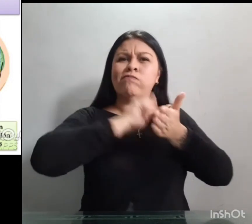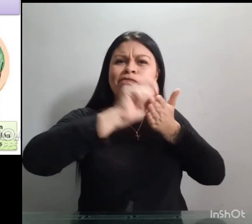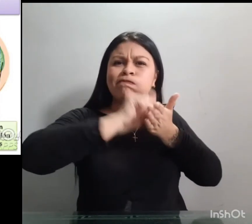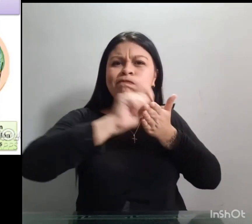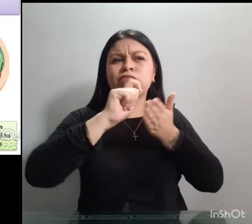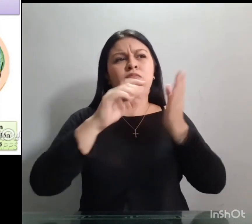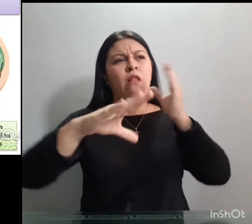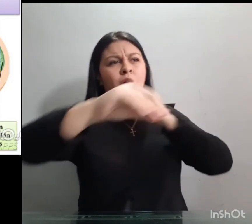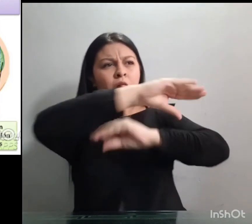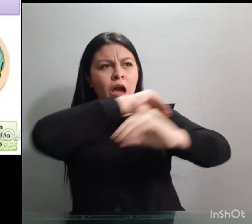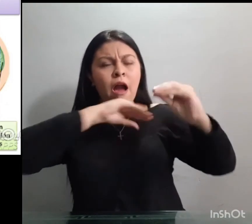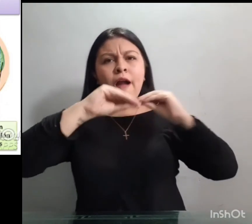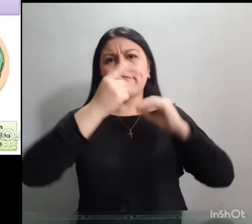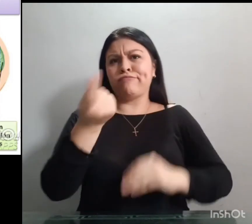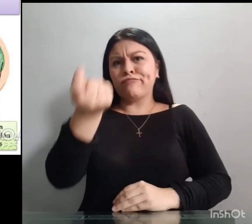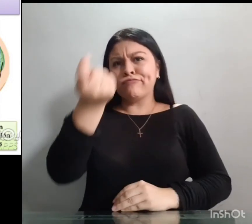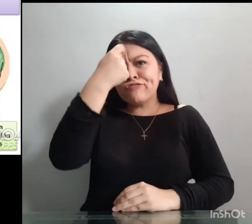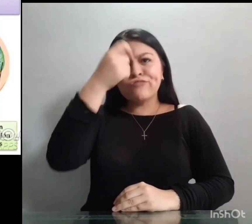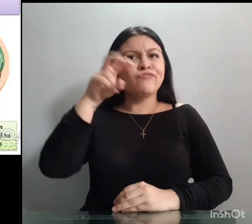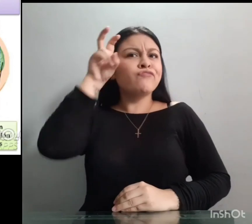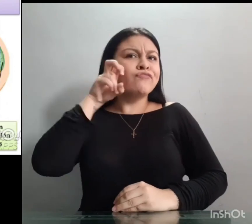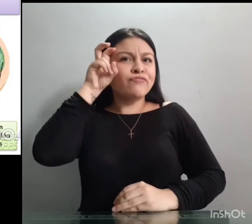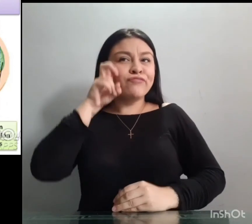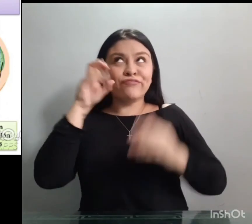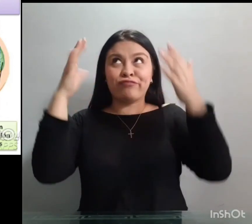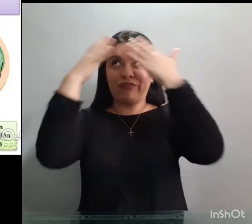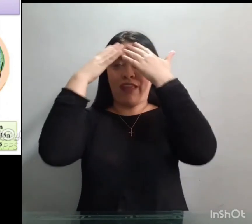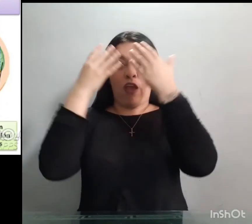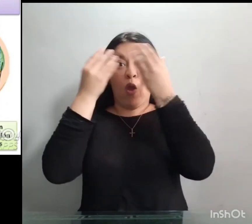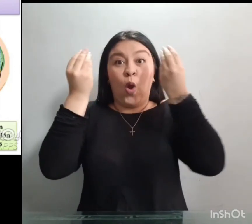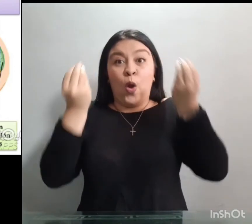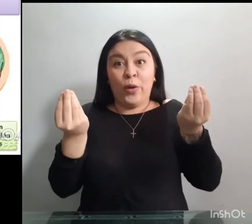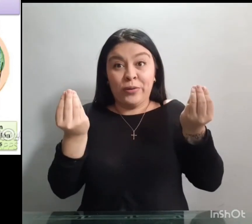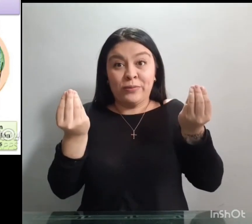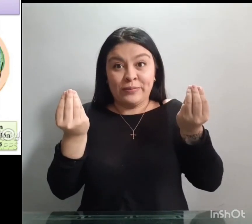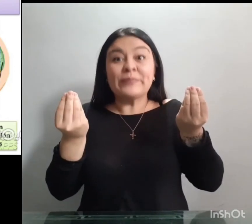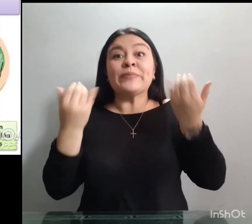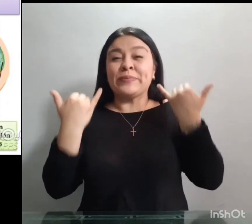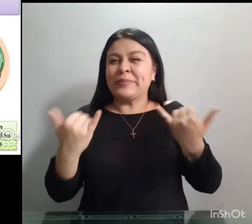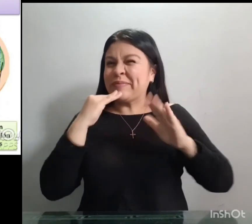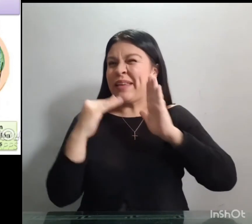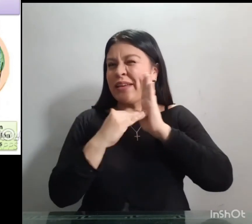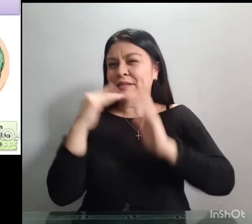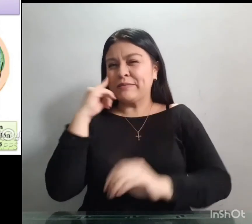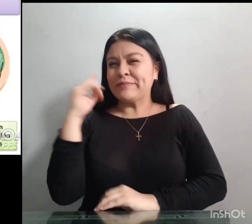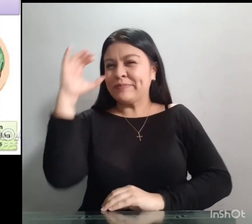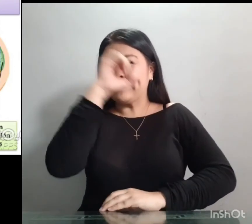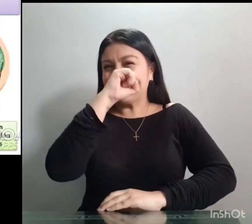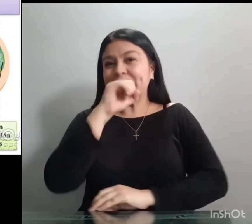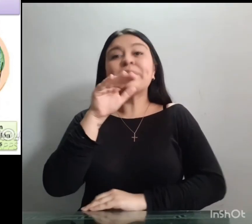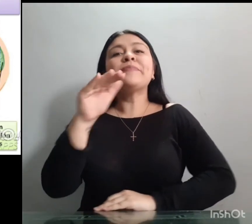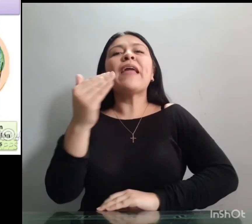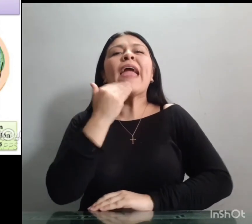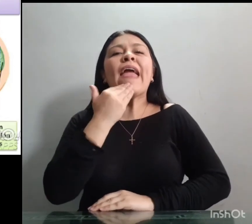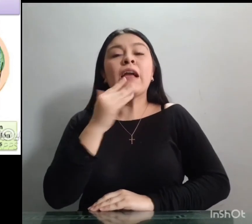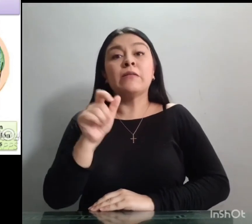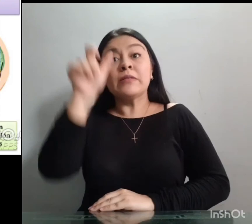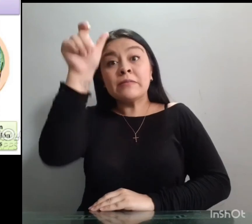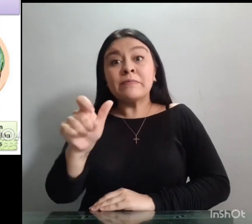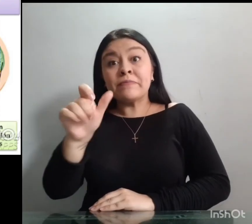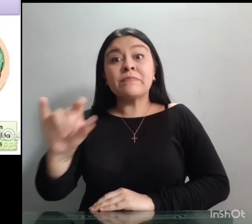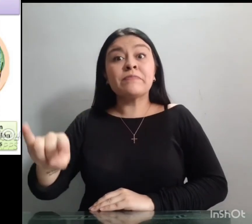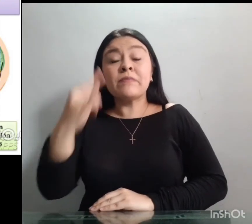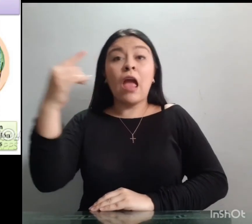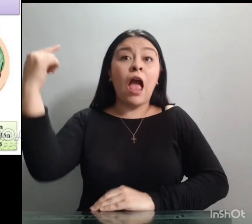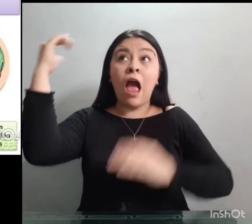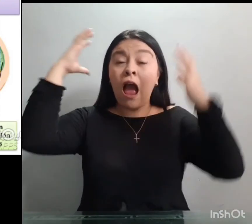hablado, de la memoria, del razonamiento. Entonces veamos este ejemplo respecto al movimiento. Si una persona presenta una trombosis y